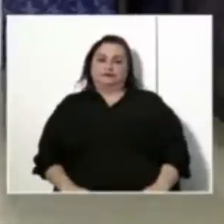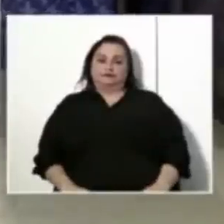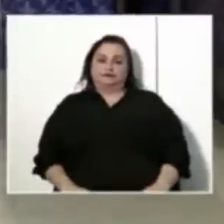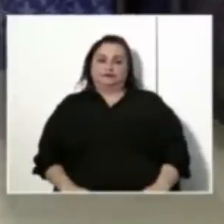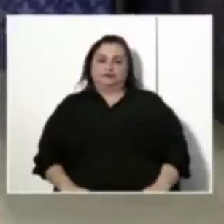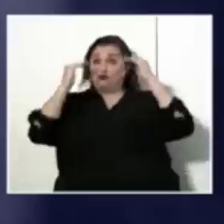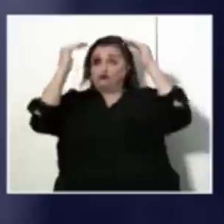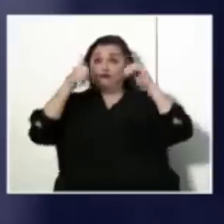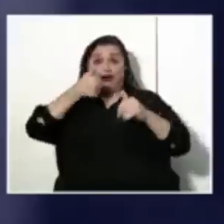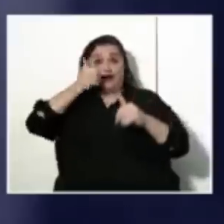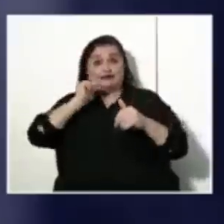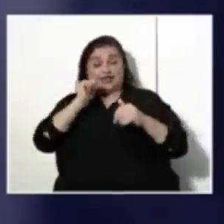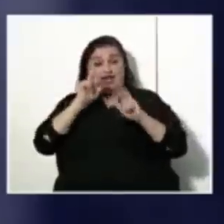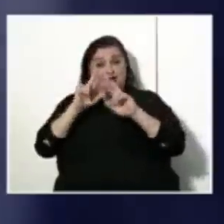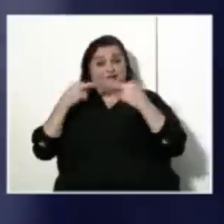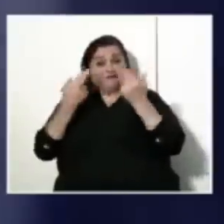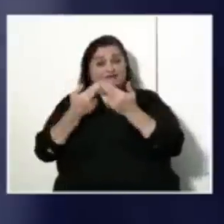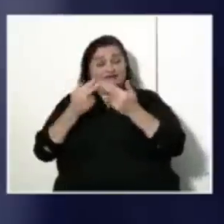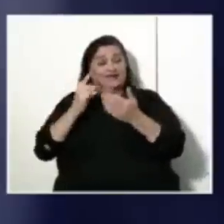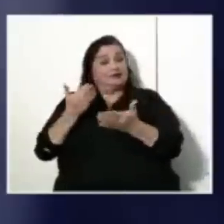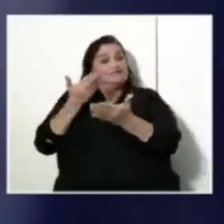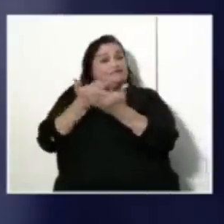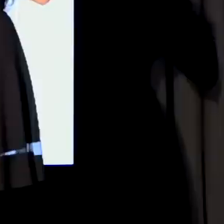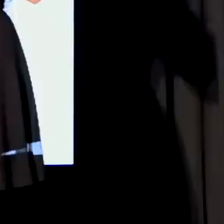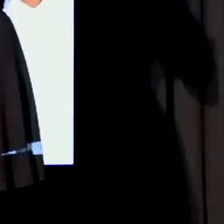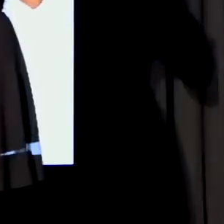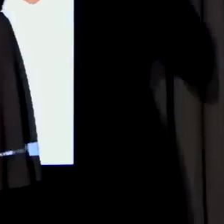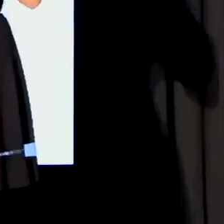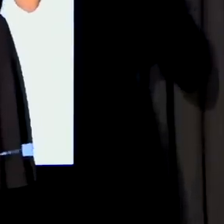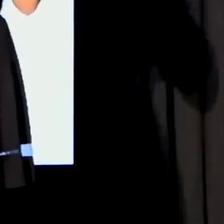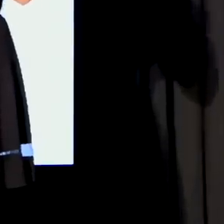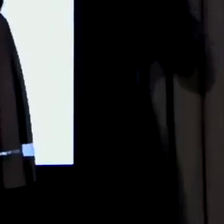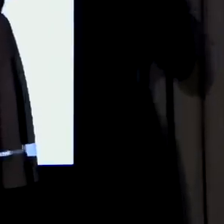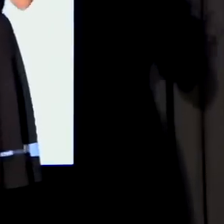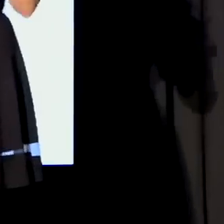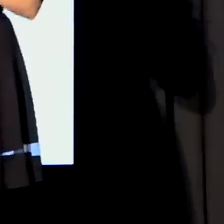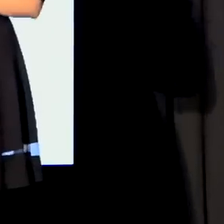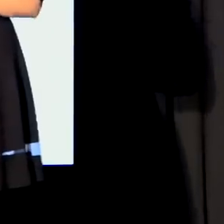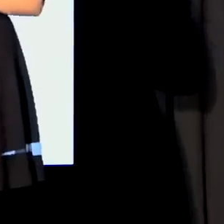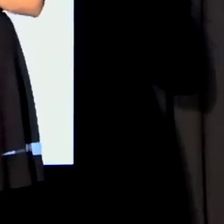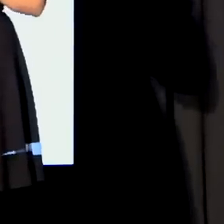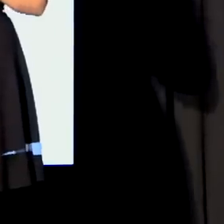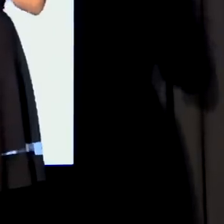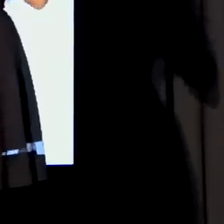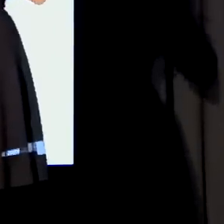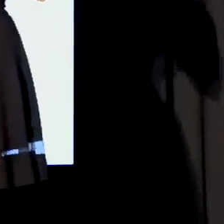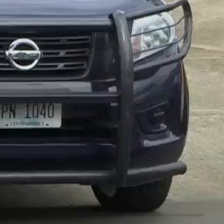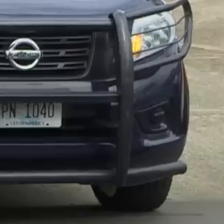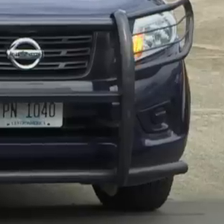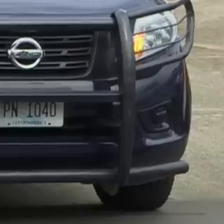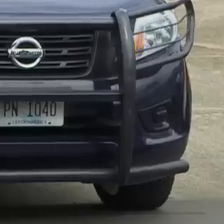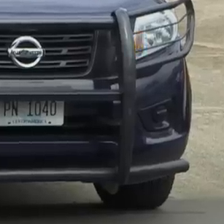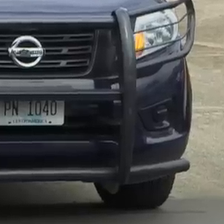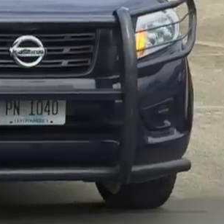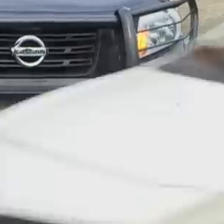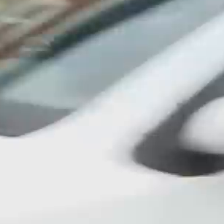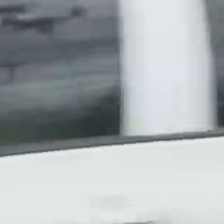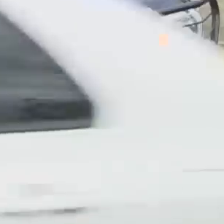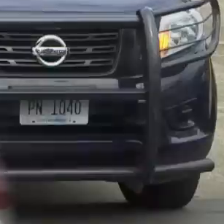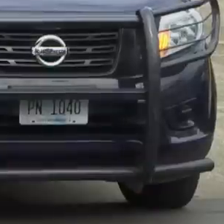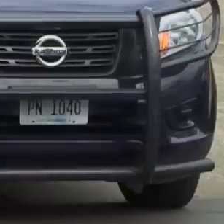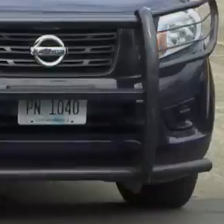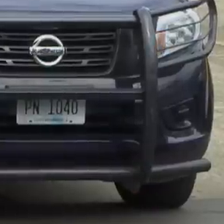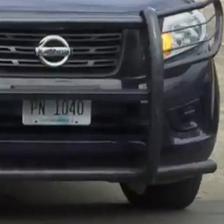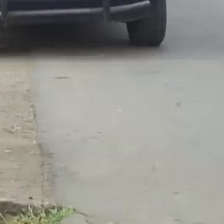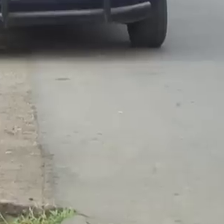visita del mandatario español al país centroamericano. El presidente de Guatemala, Alejandro Yamatey, también pidió este jueves 10 de